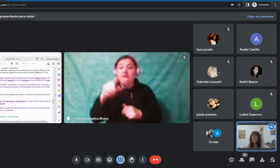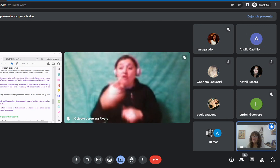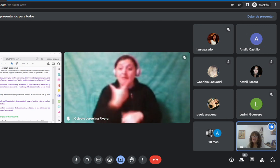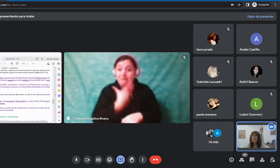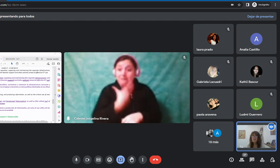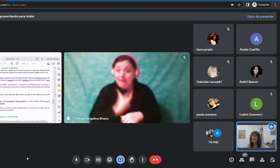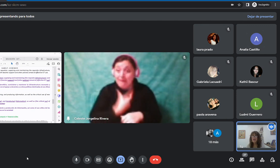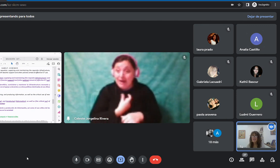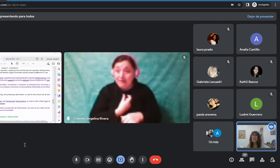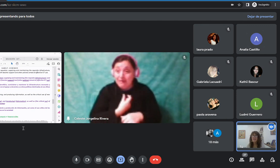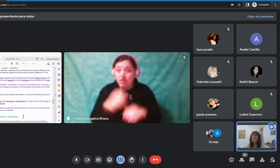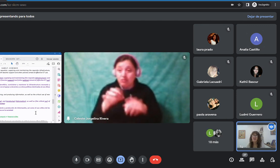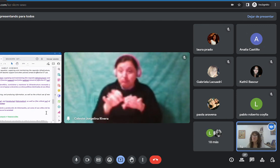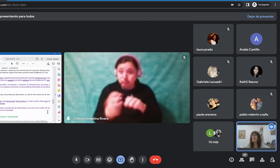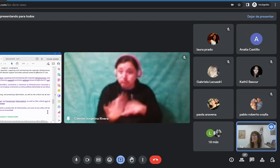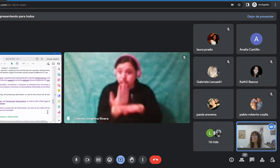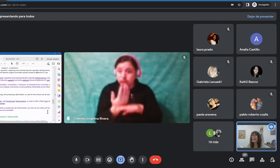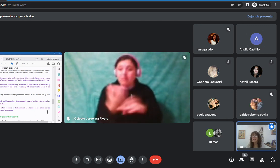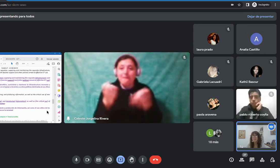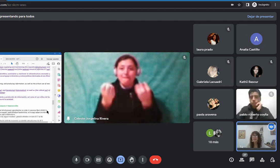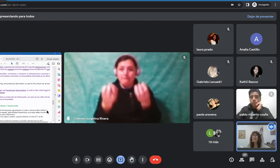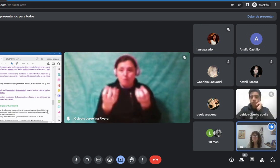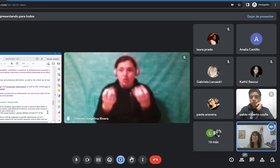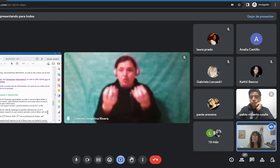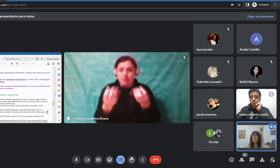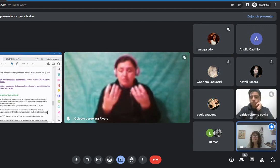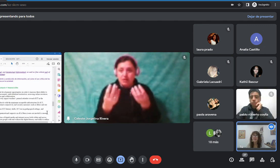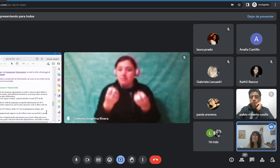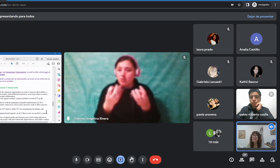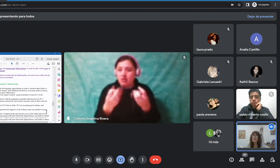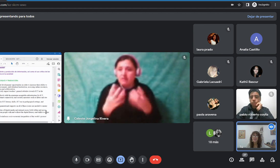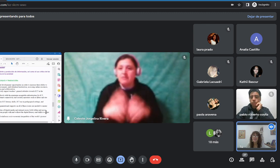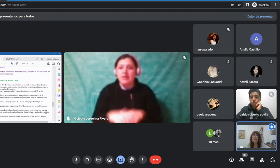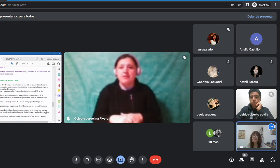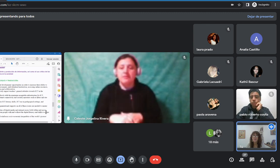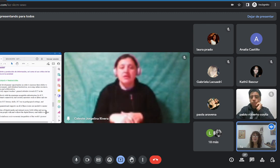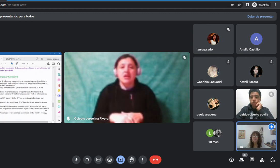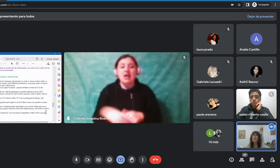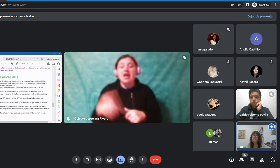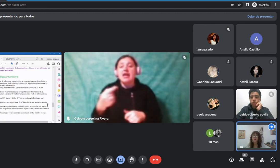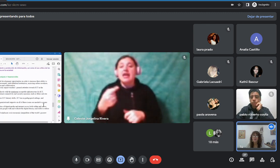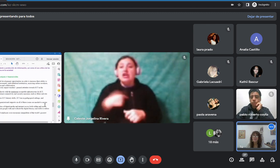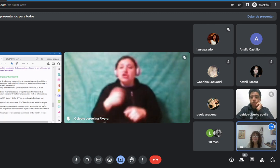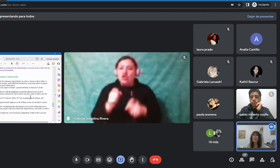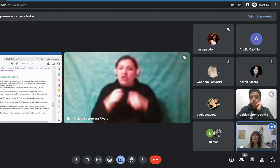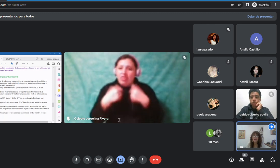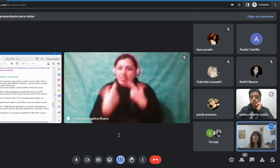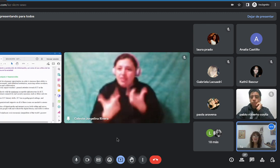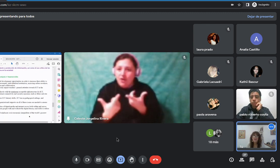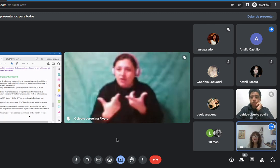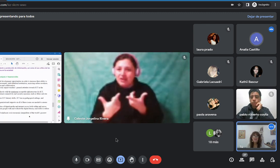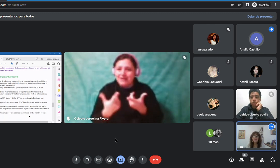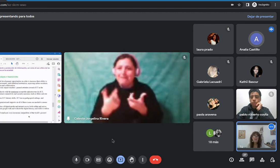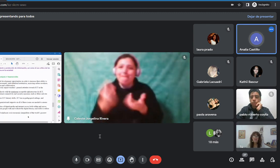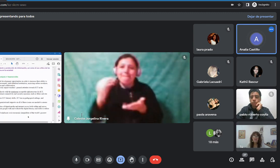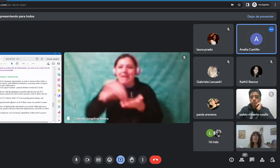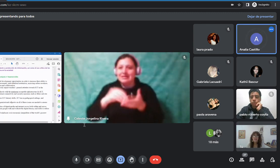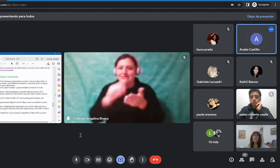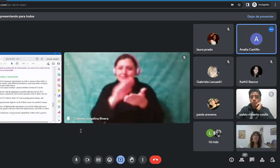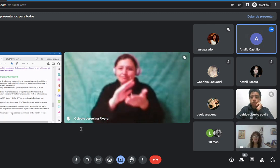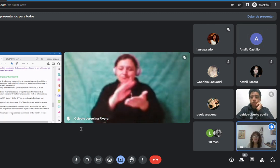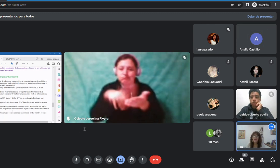Aparte, yo acá les dejé otros más para que ustedes practiquen esta separación en bloques, ¿sí? Y